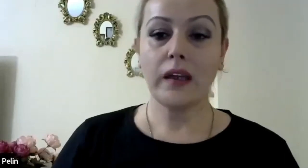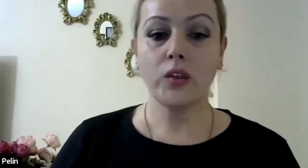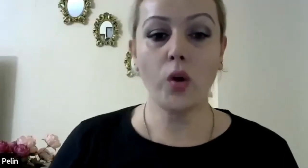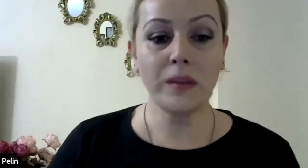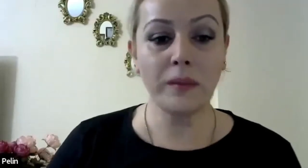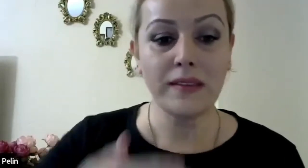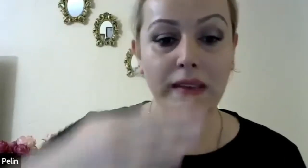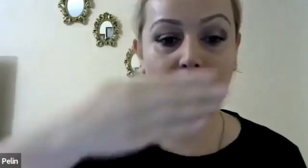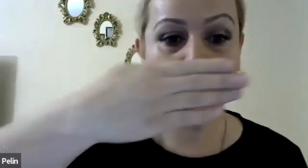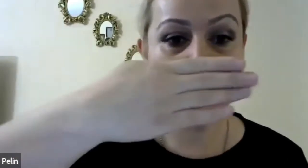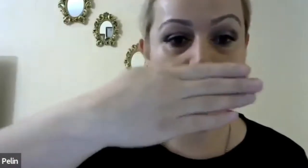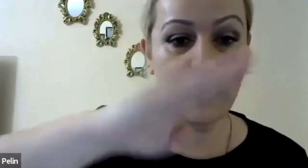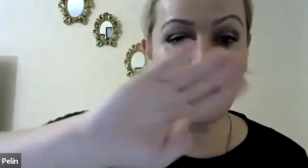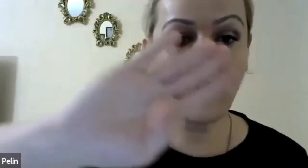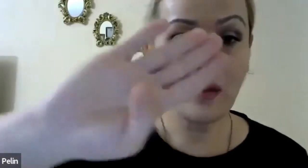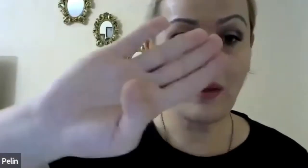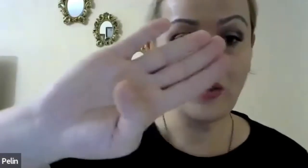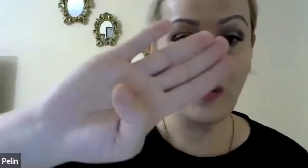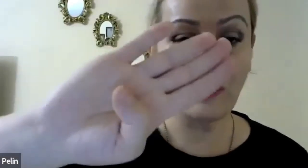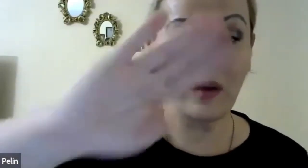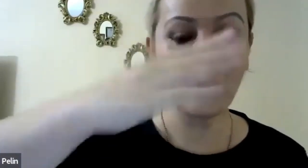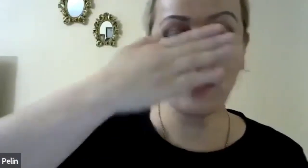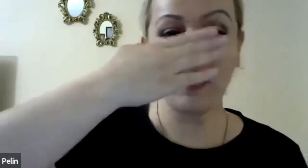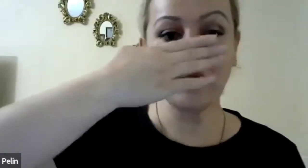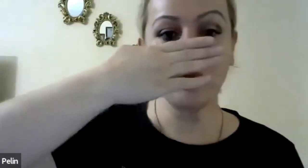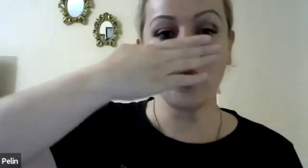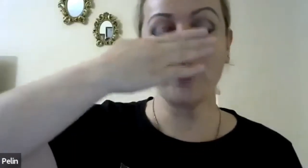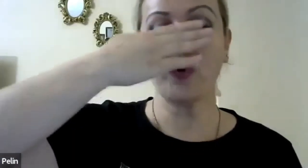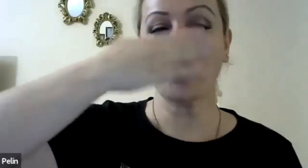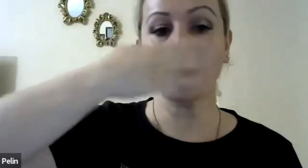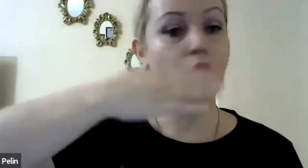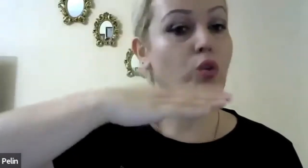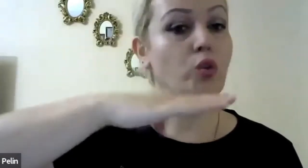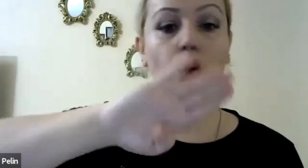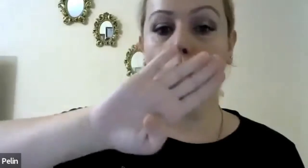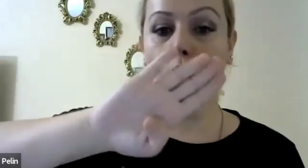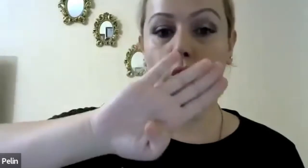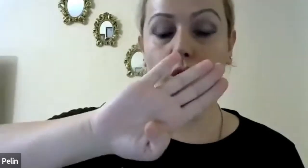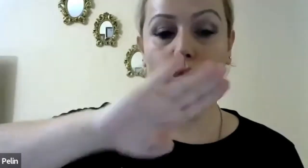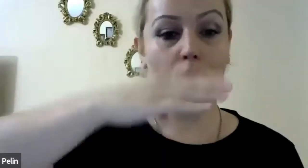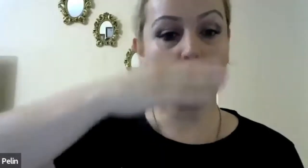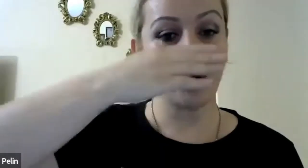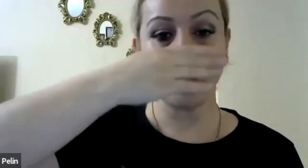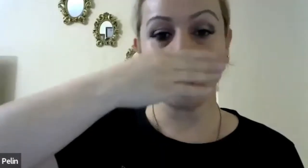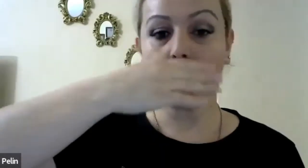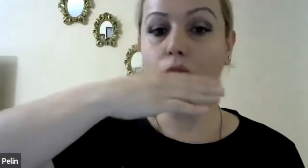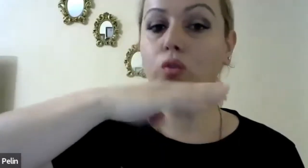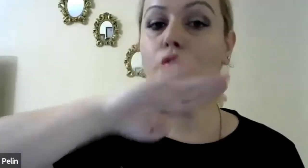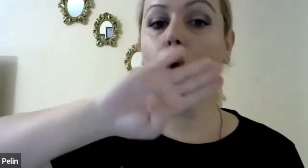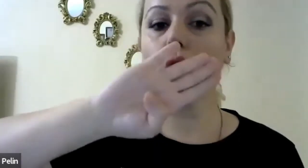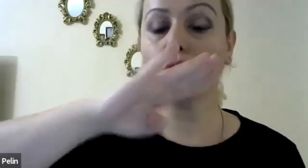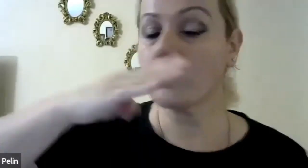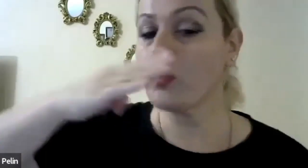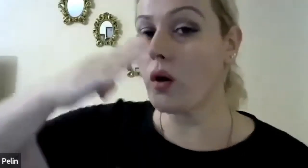Yok demek istediğimizde ise baş parmağımı kapattım böyle yapıyorum. Yok. Yok. Böyle